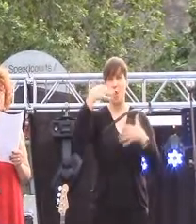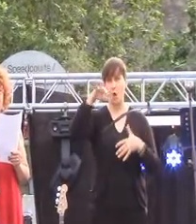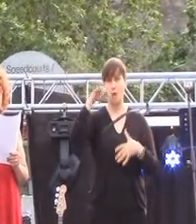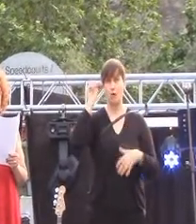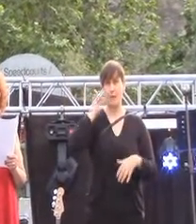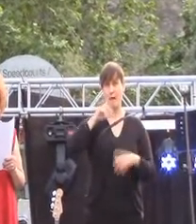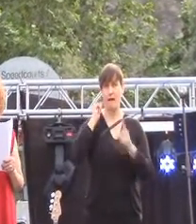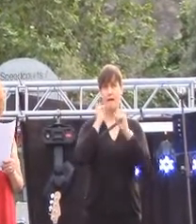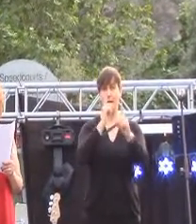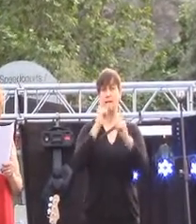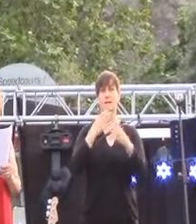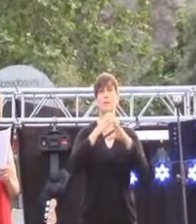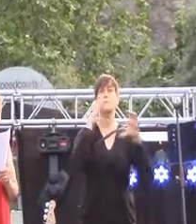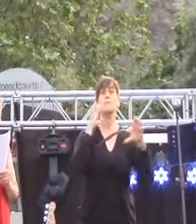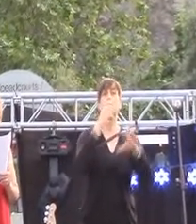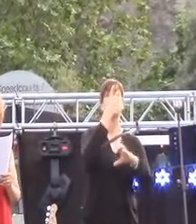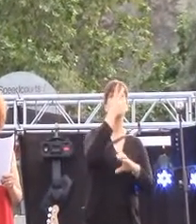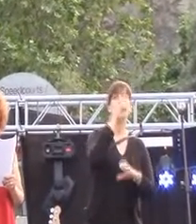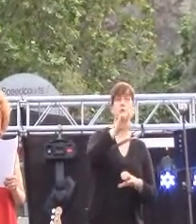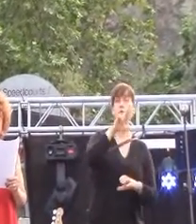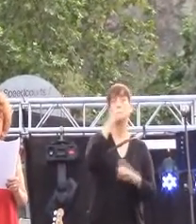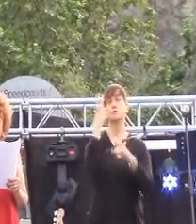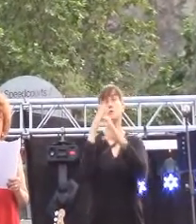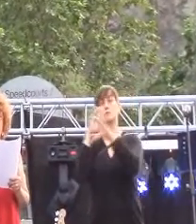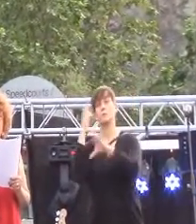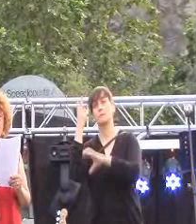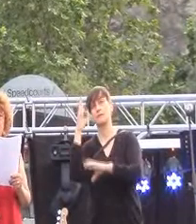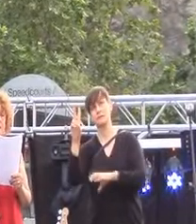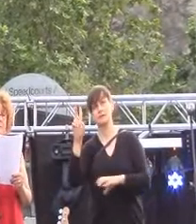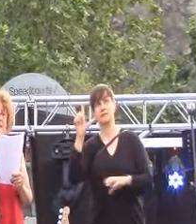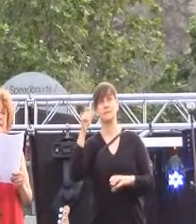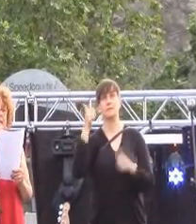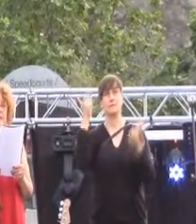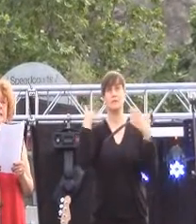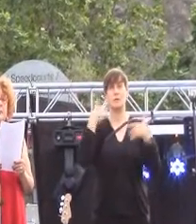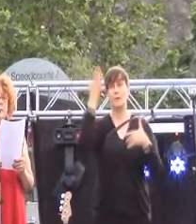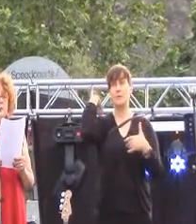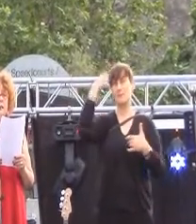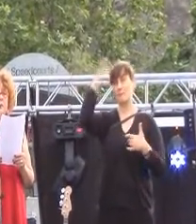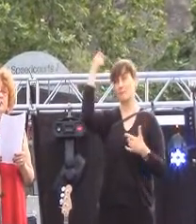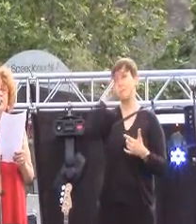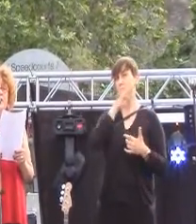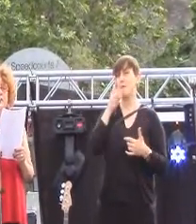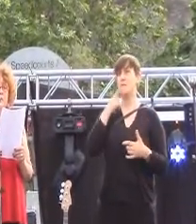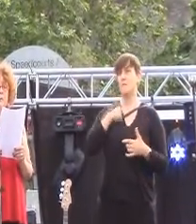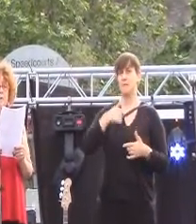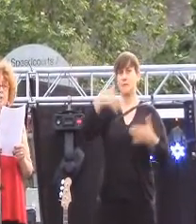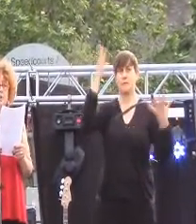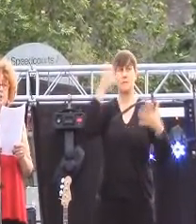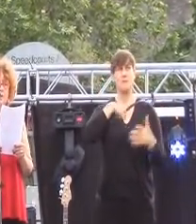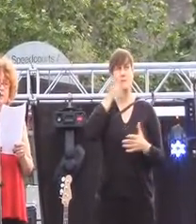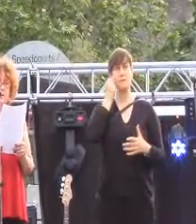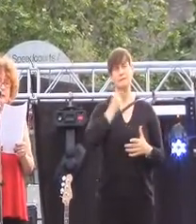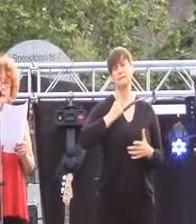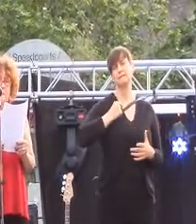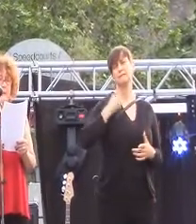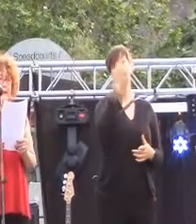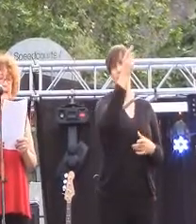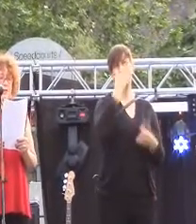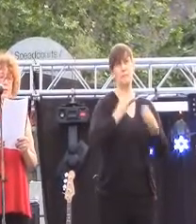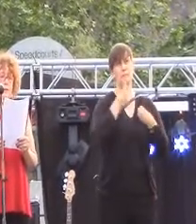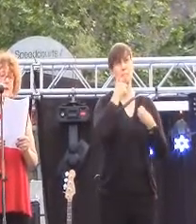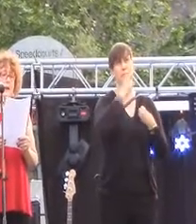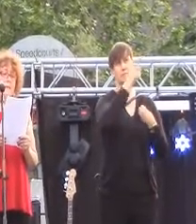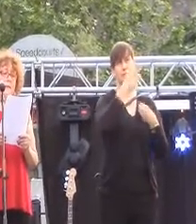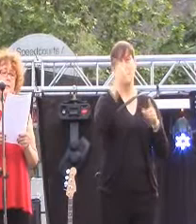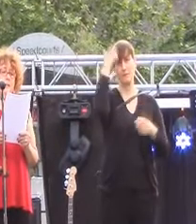el 28 o el 27 a l'altre costat. La meva mare em va dir que m'anava a viure donde Dios perdió el gorro. Per